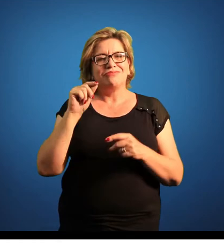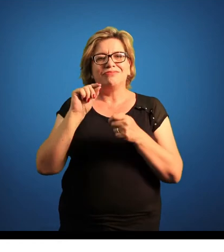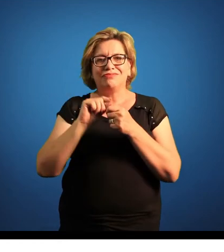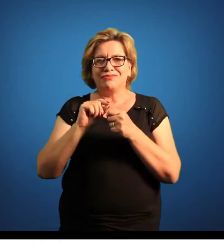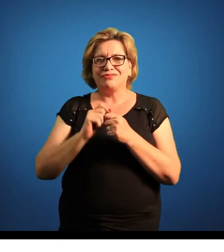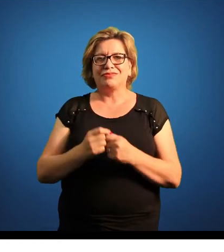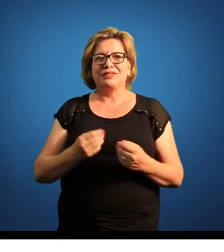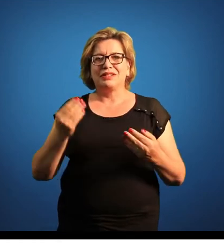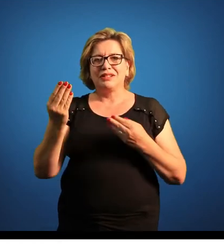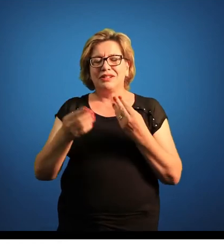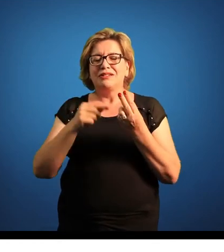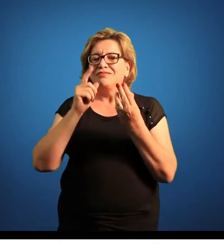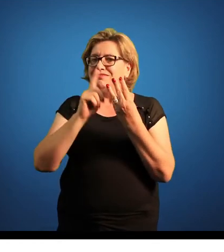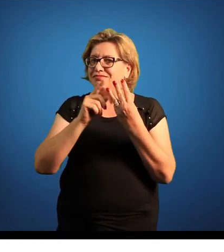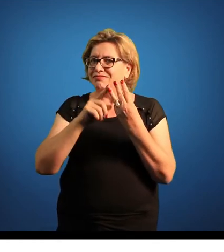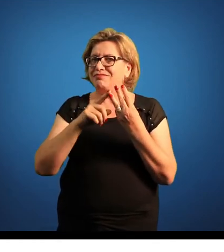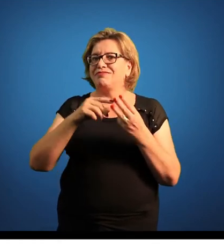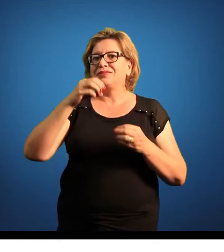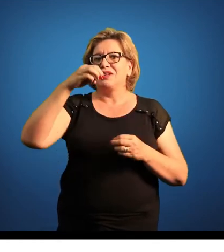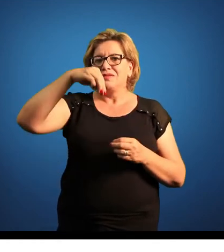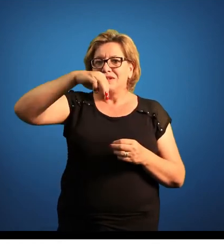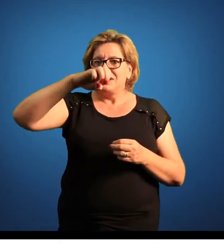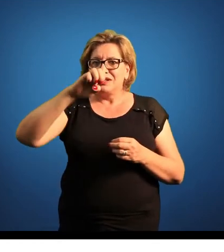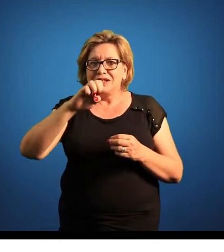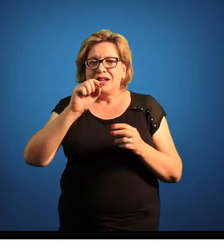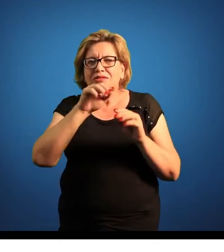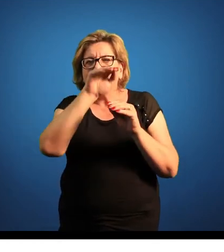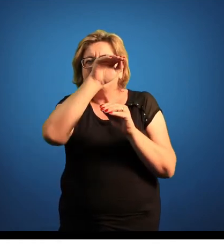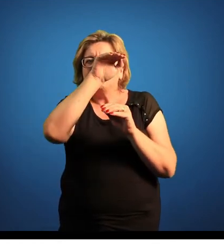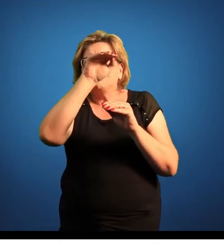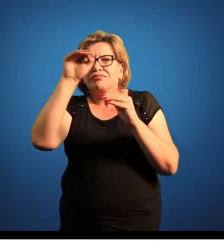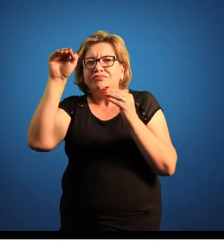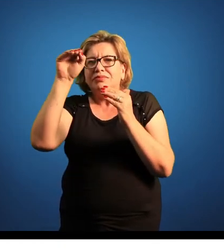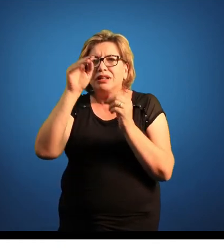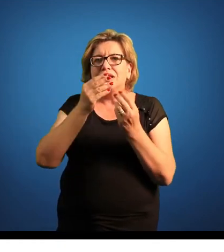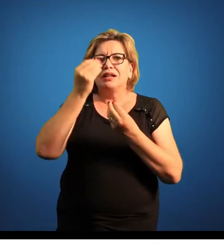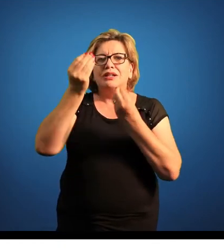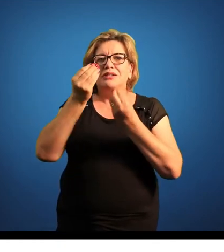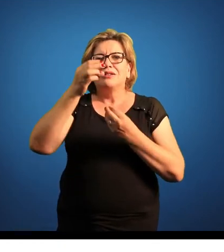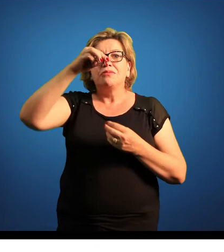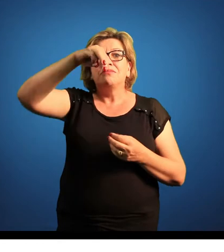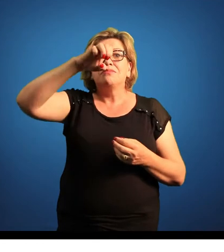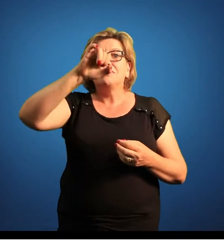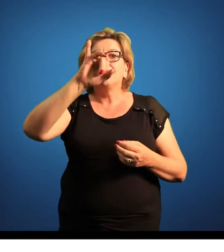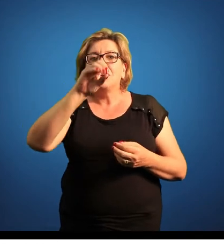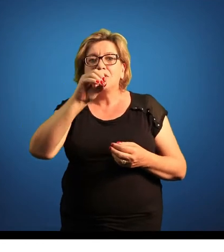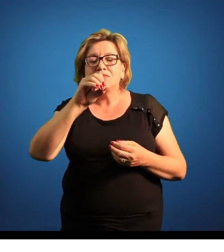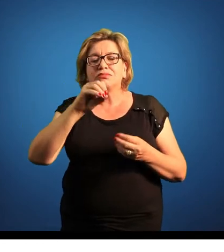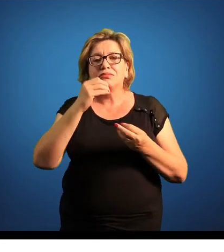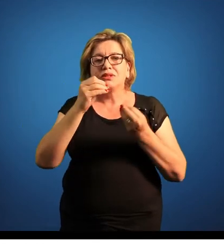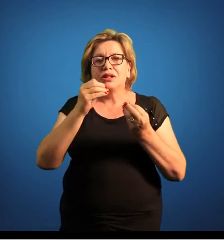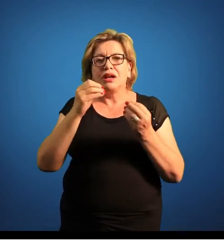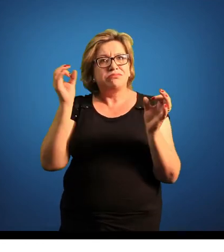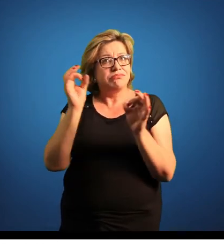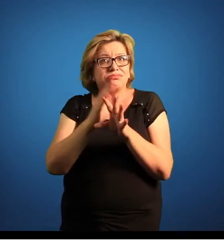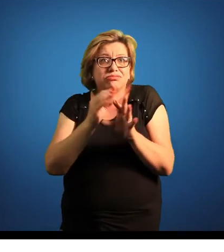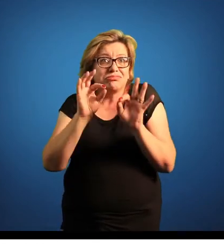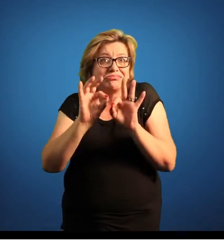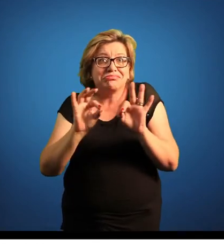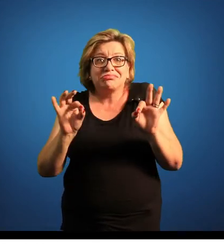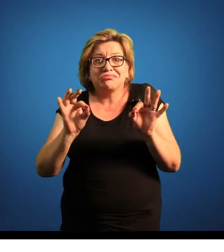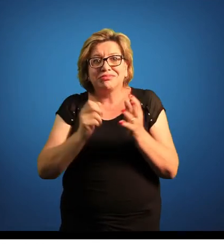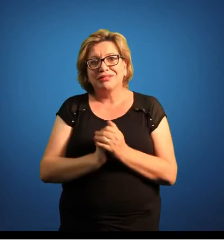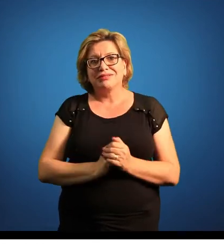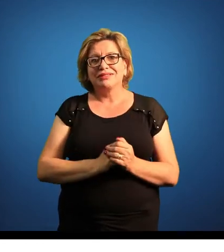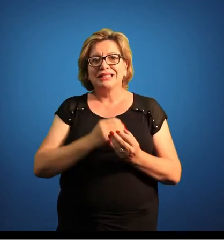forma. A mediana é o número que fica do meio. Mas o que é isso? É o número que fica no meio? É, acabou.